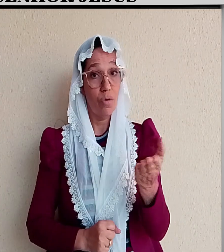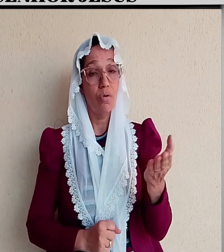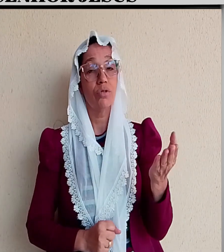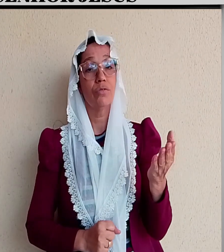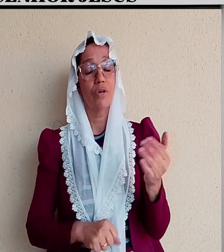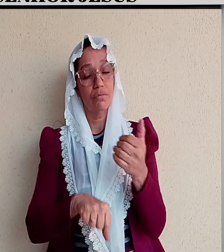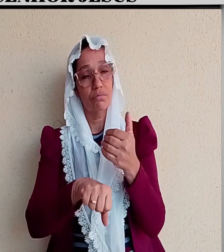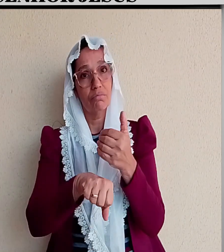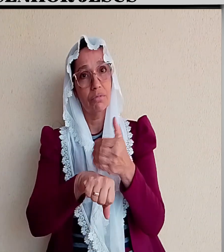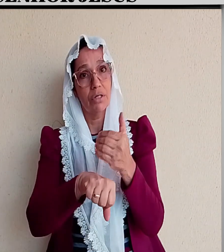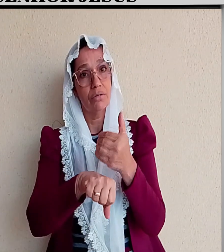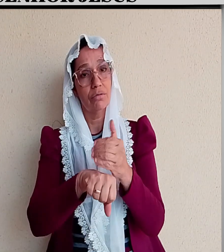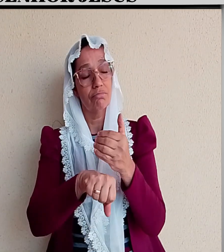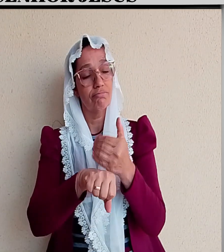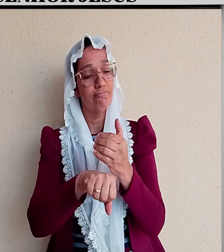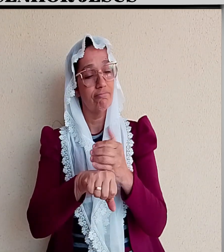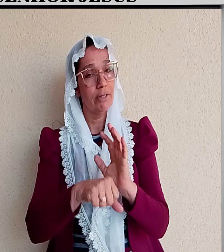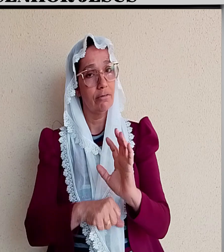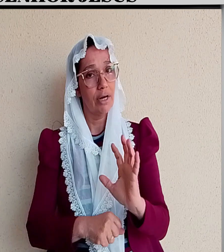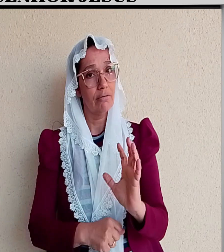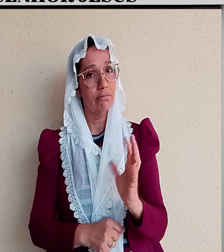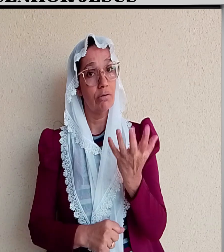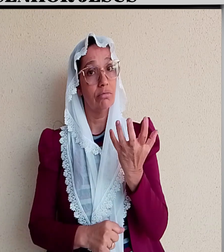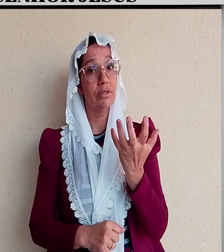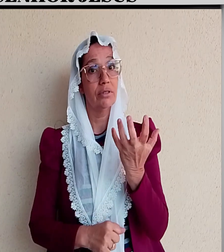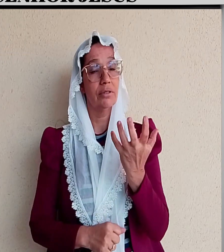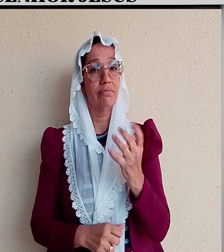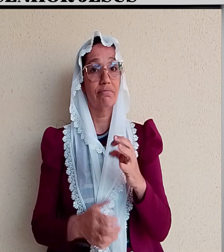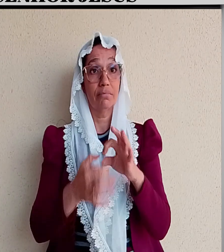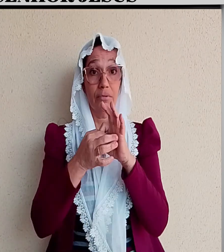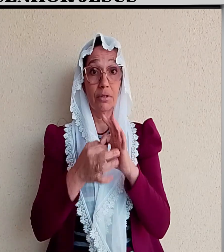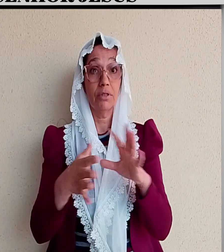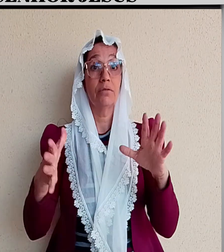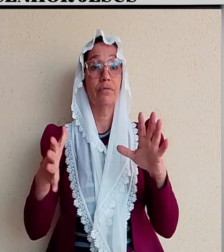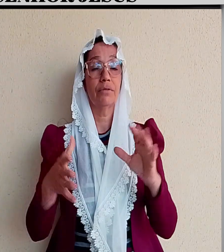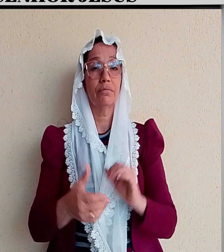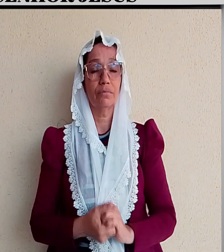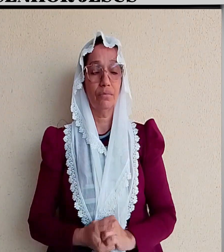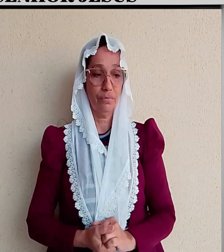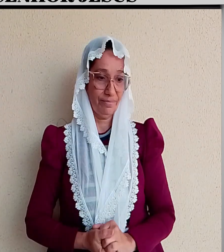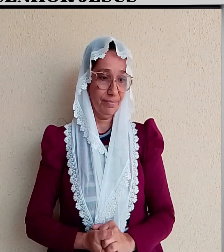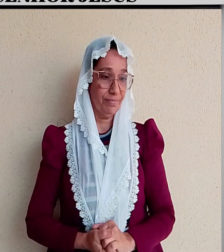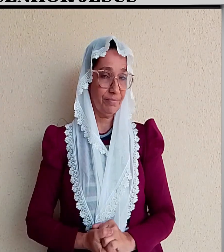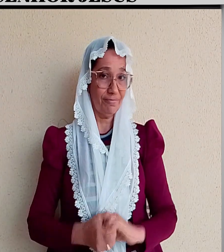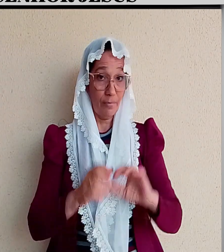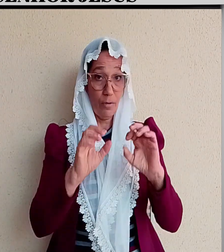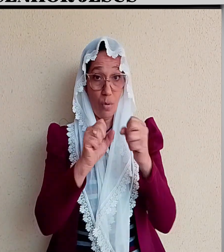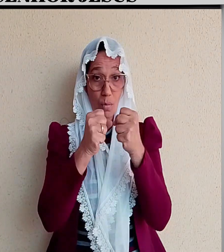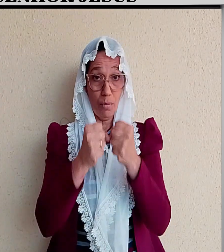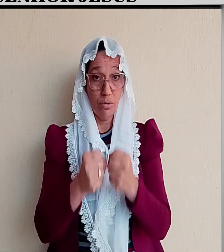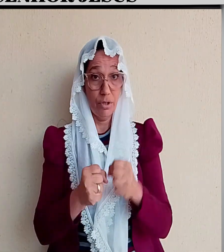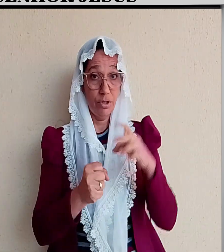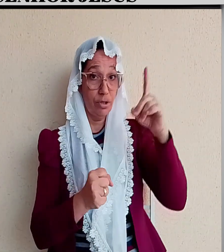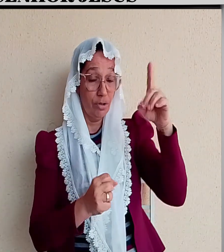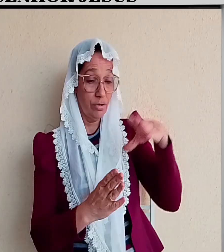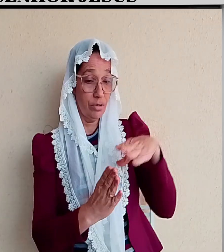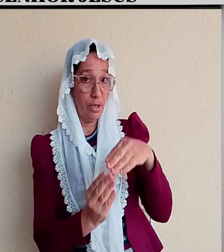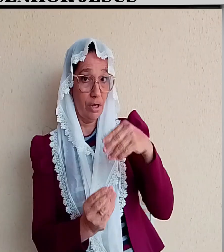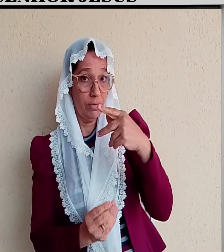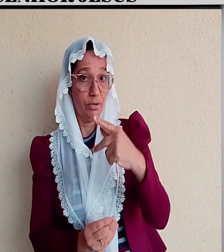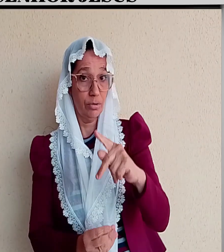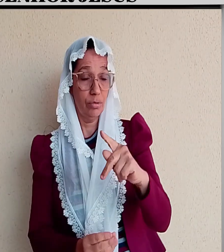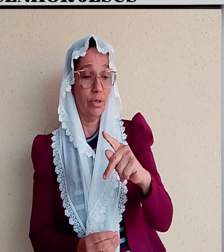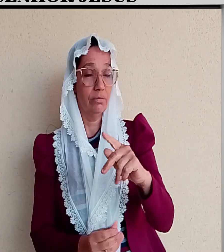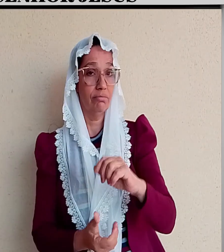nada do que é teu. Aleluia, o que é meu na tua alma vai manifestar o poder de Deus por essa palavra.